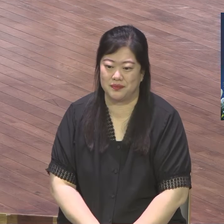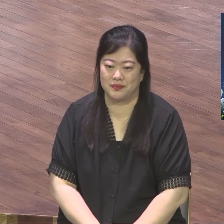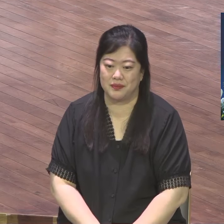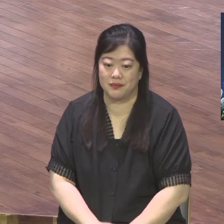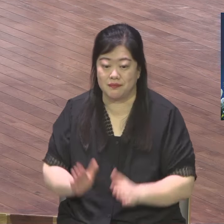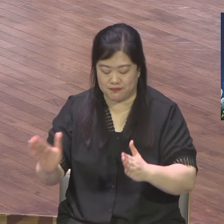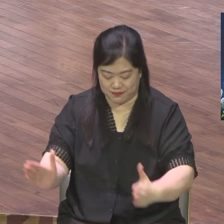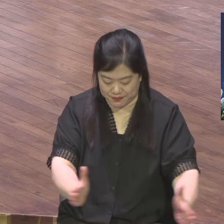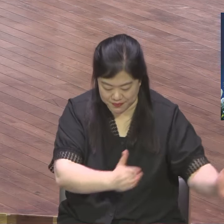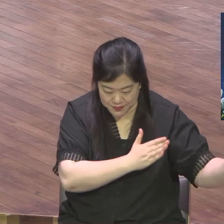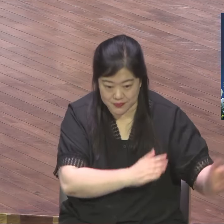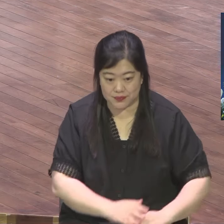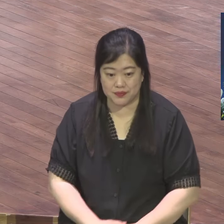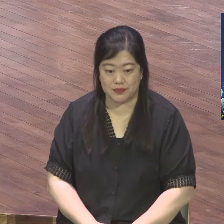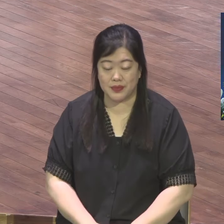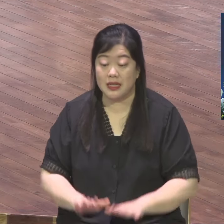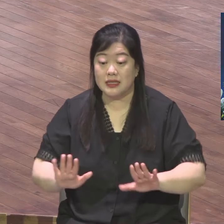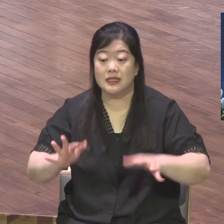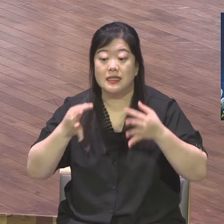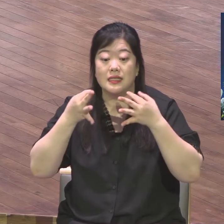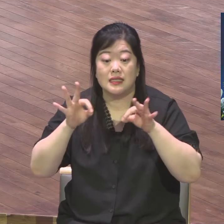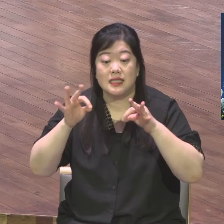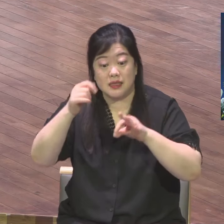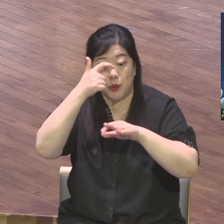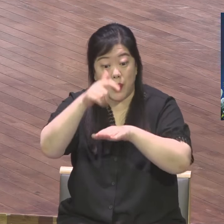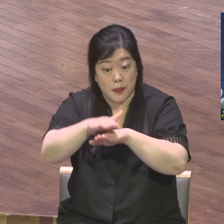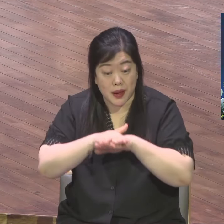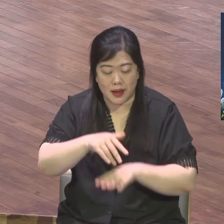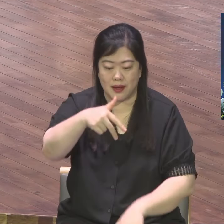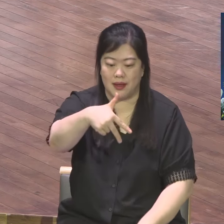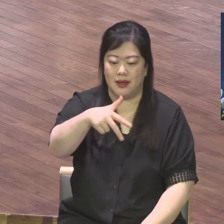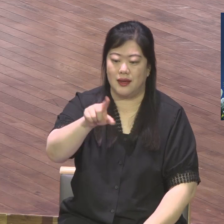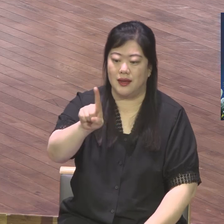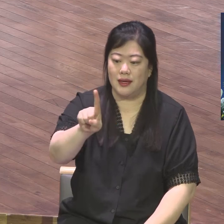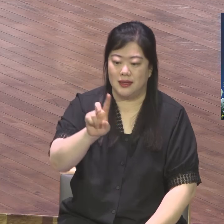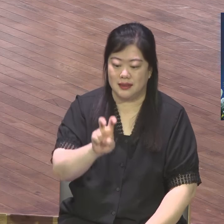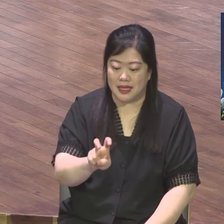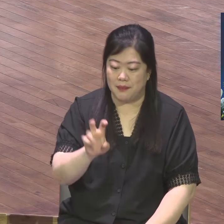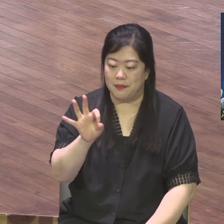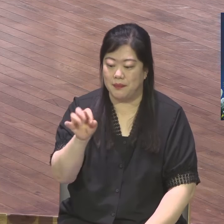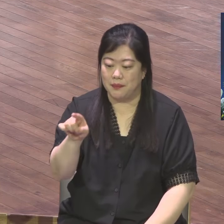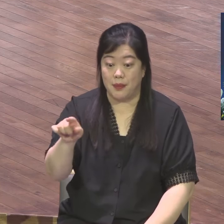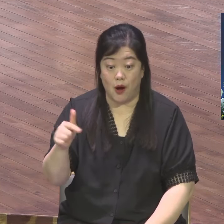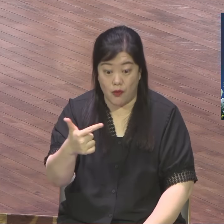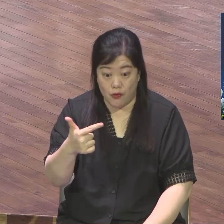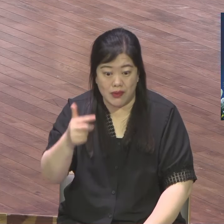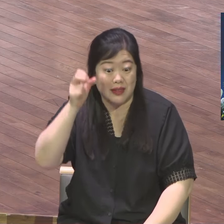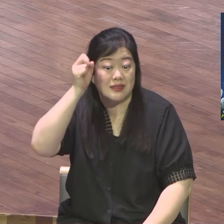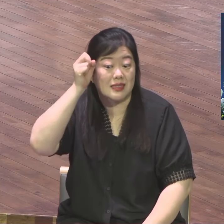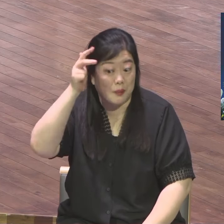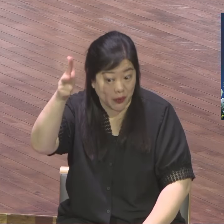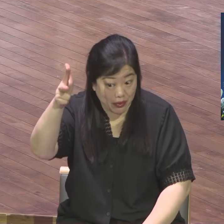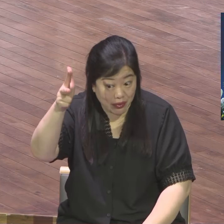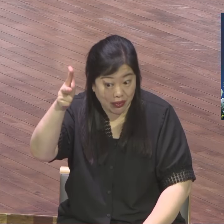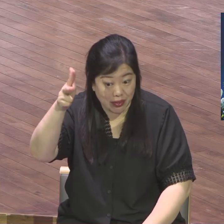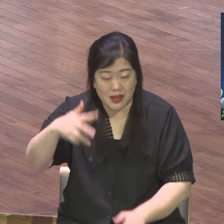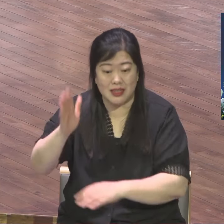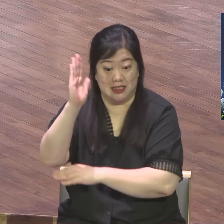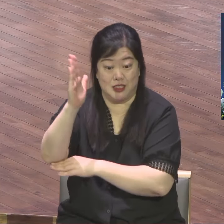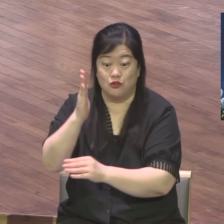시간에 잠언의 말씀에 살펴보고 있는데 오늘이 마무리하겠습니다. 잠언을